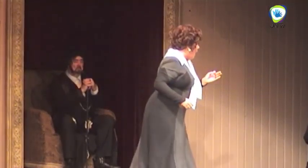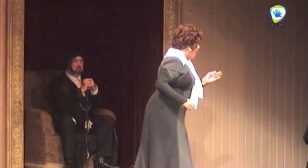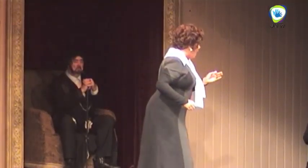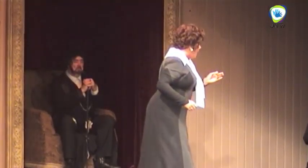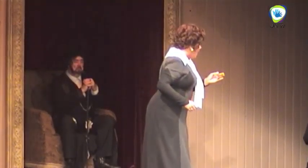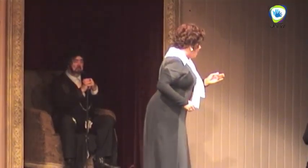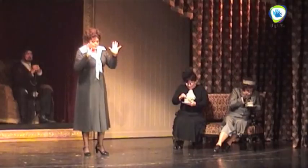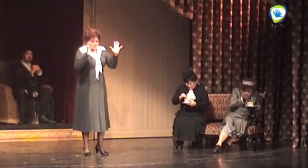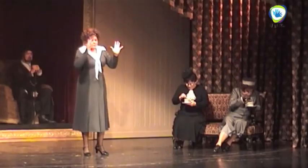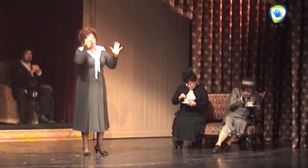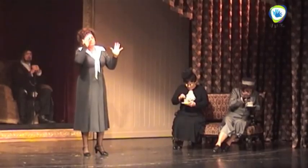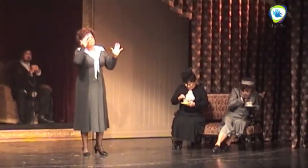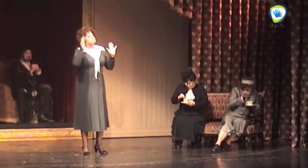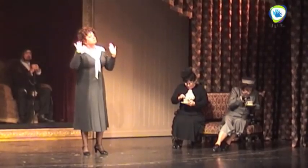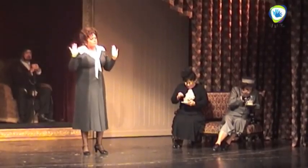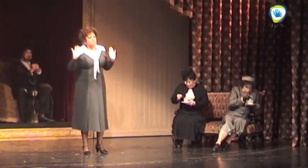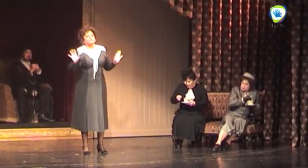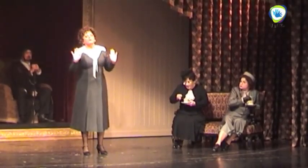Az én meg?